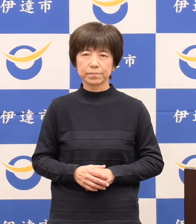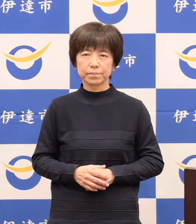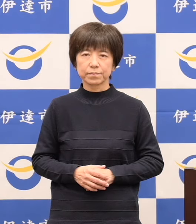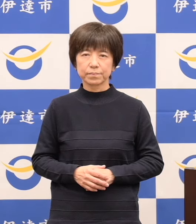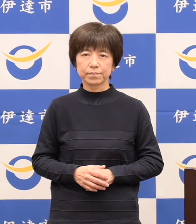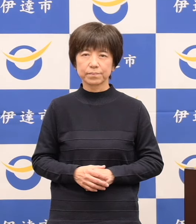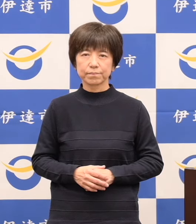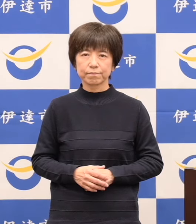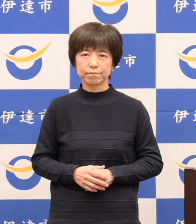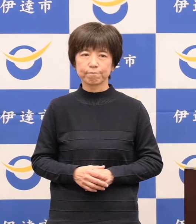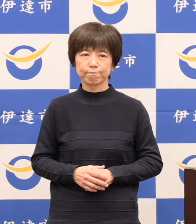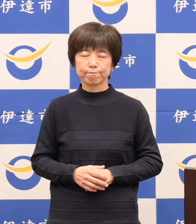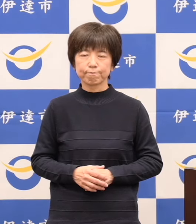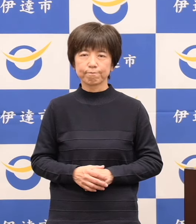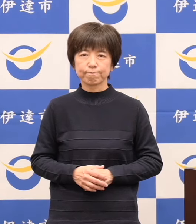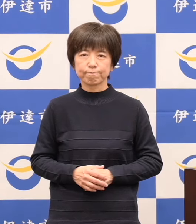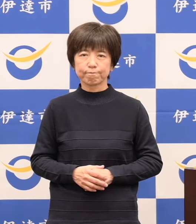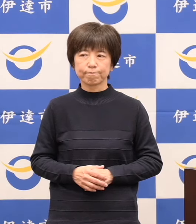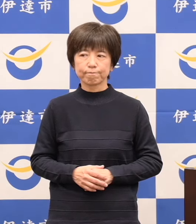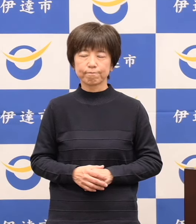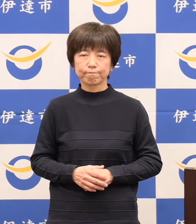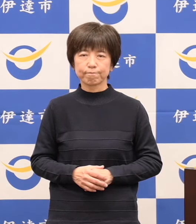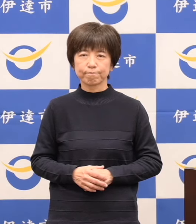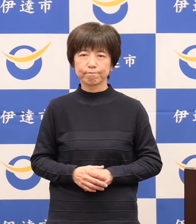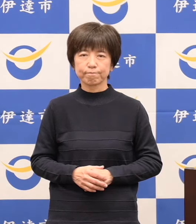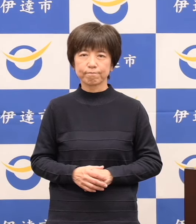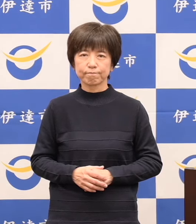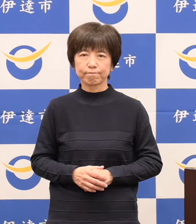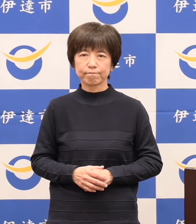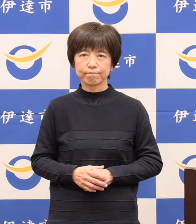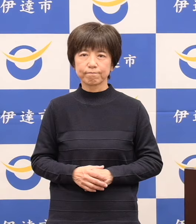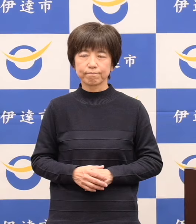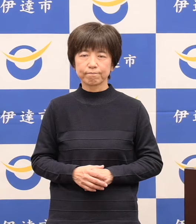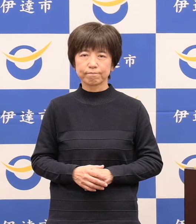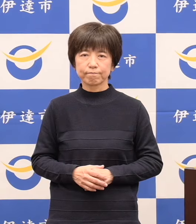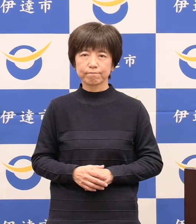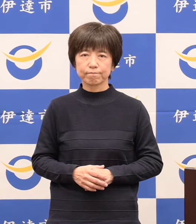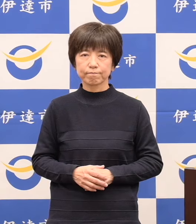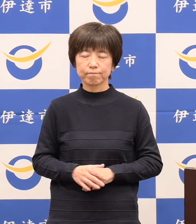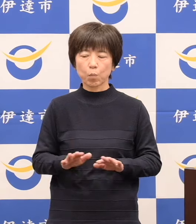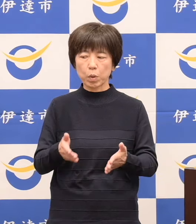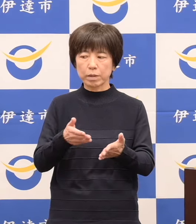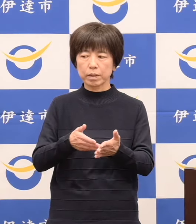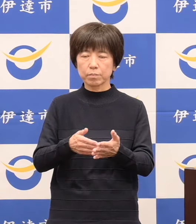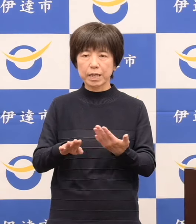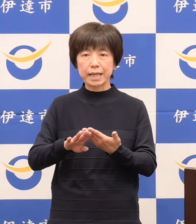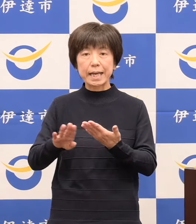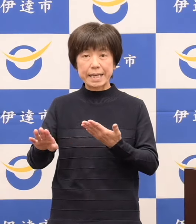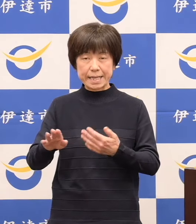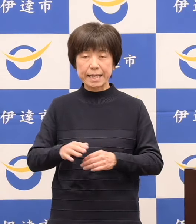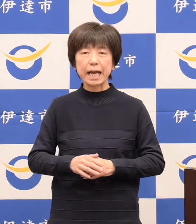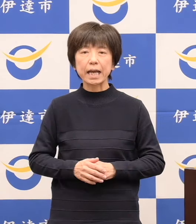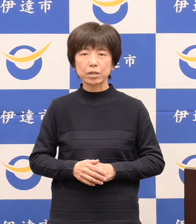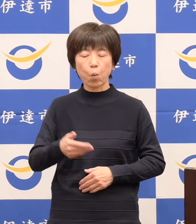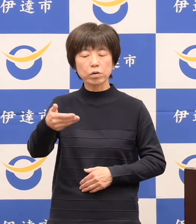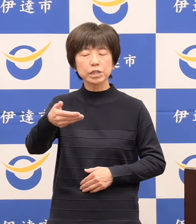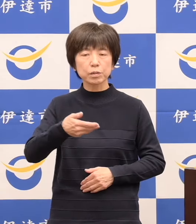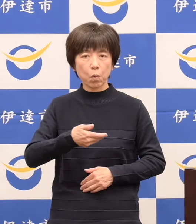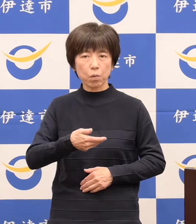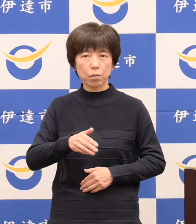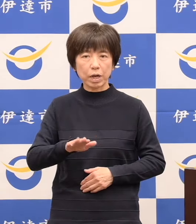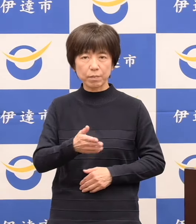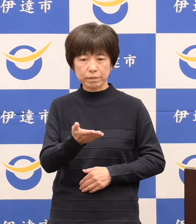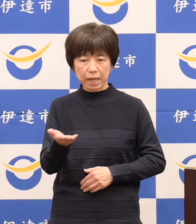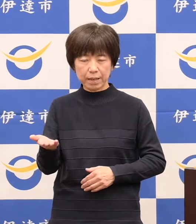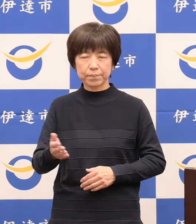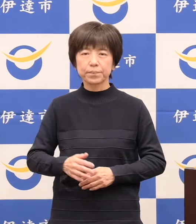それでは今回の記者会見の内容以外の質問がございましたらお受けしたいと思います。